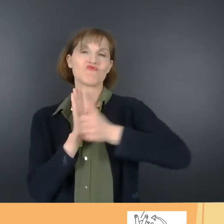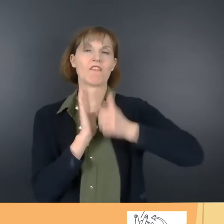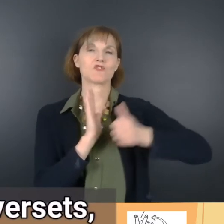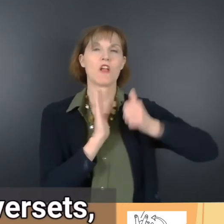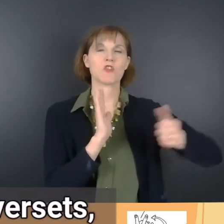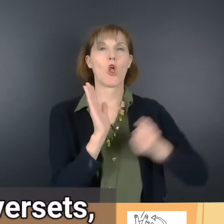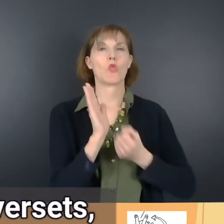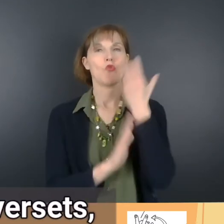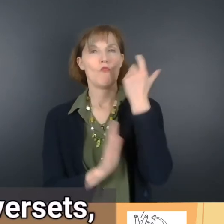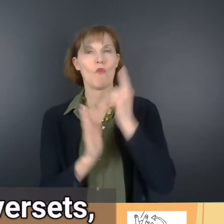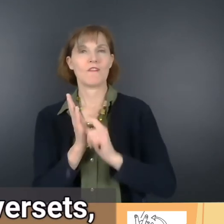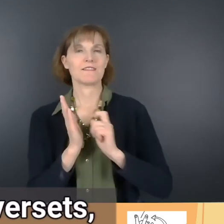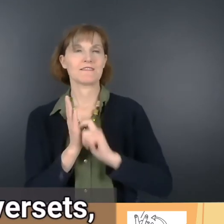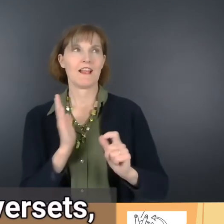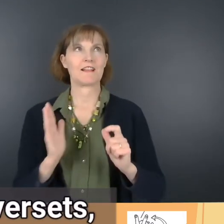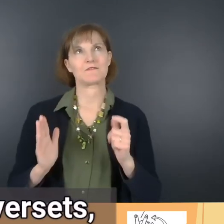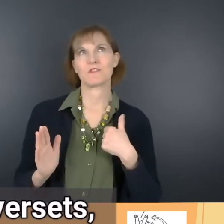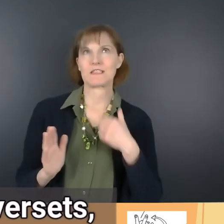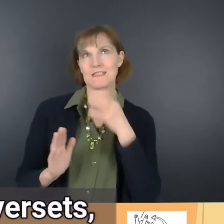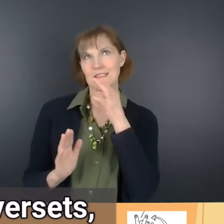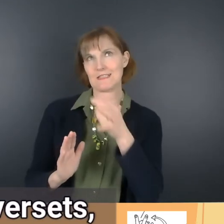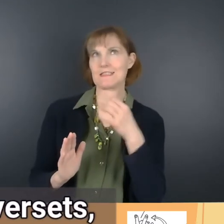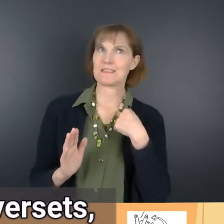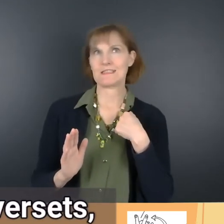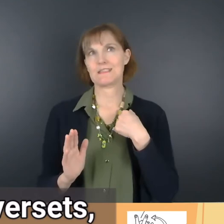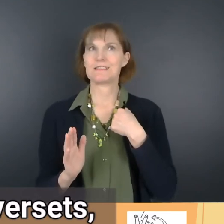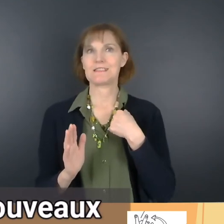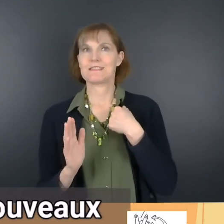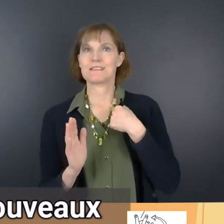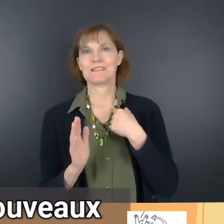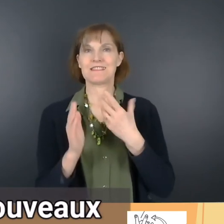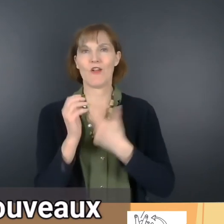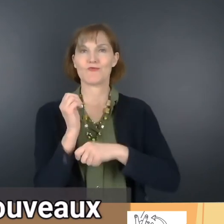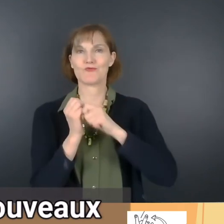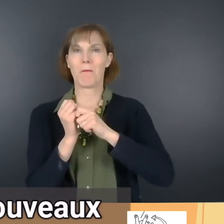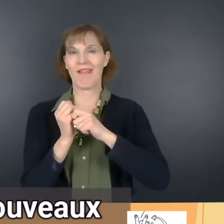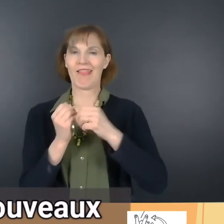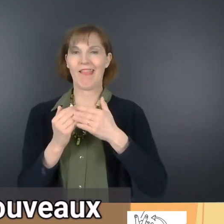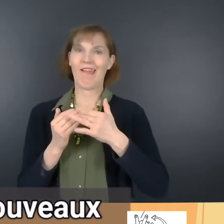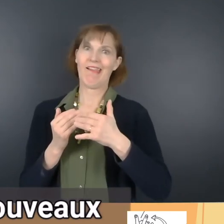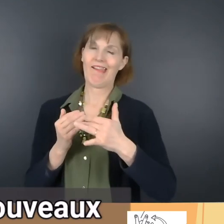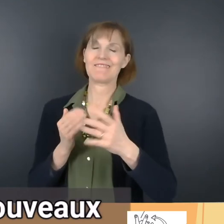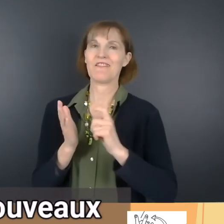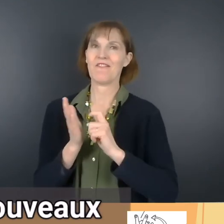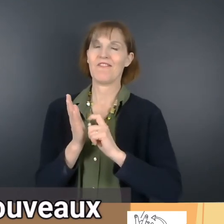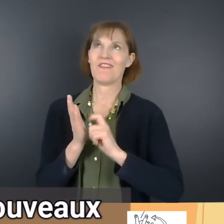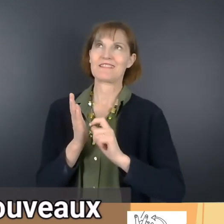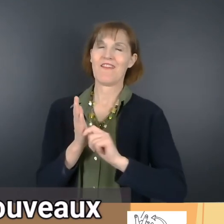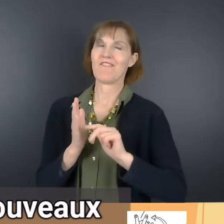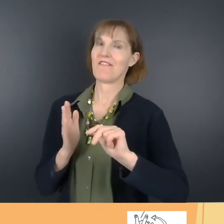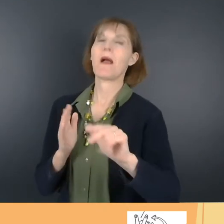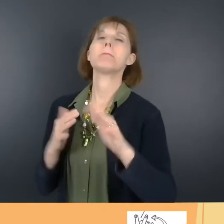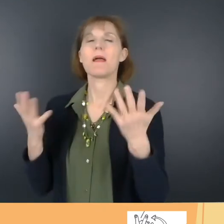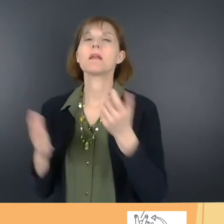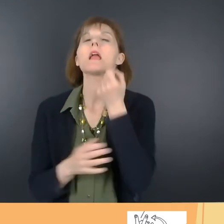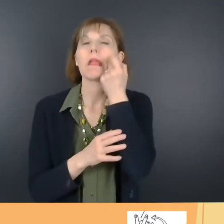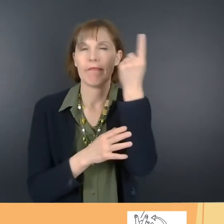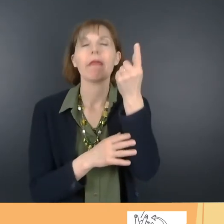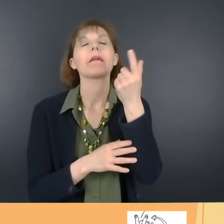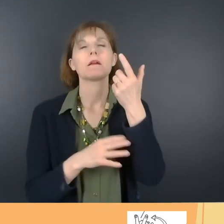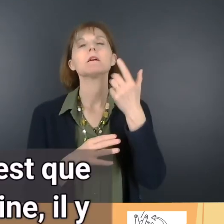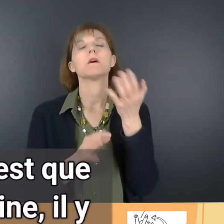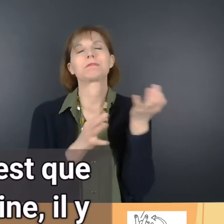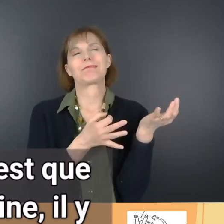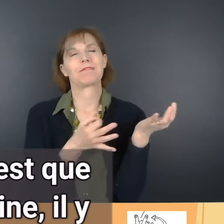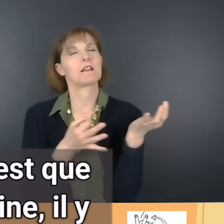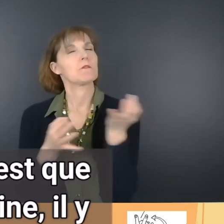Donc, chaque semaine de nouveaux versets, on va dire que la semaine où il y des nouveaux versets, elle est à venir parce que j'ai tellement de choses